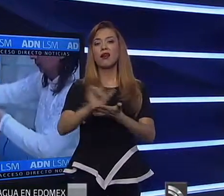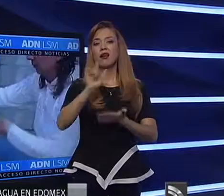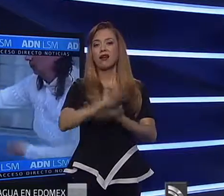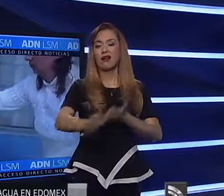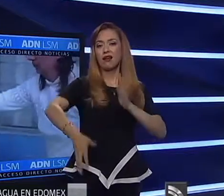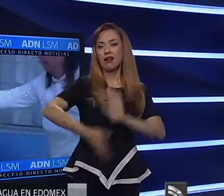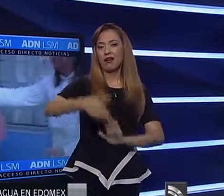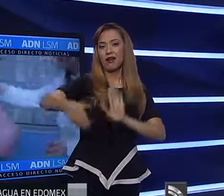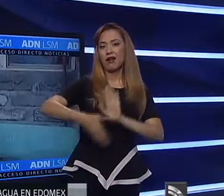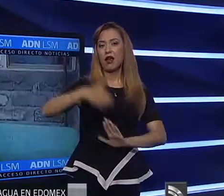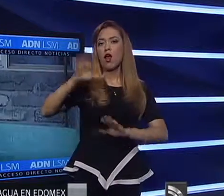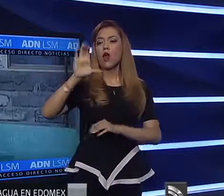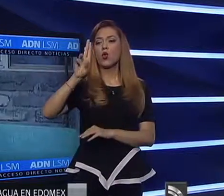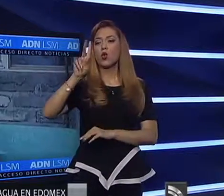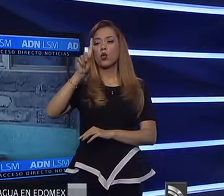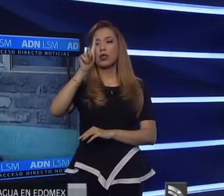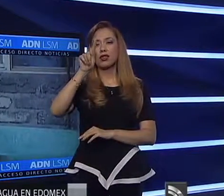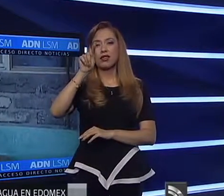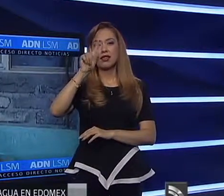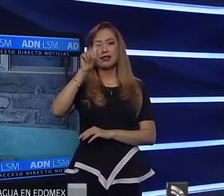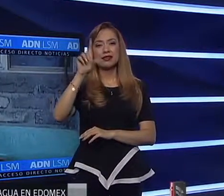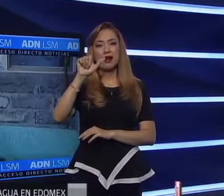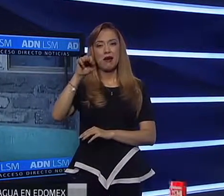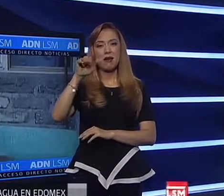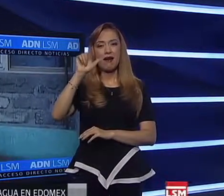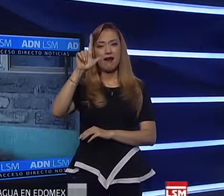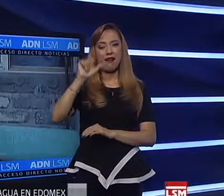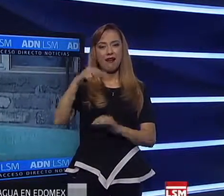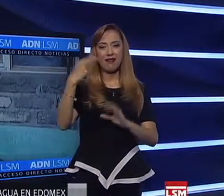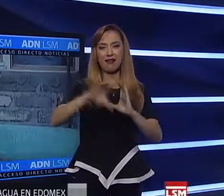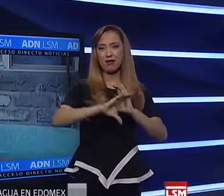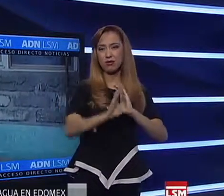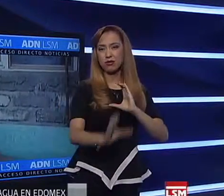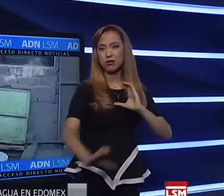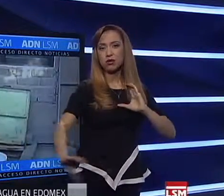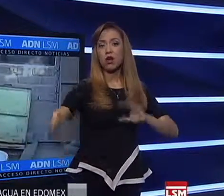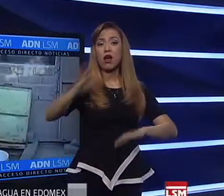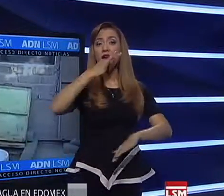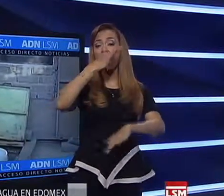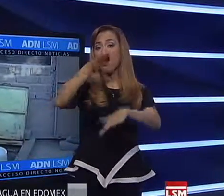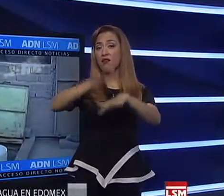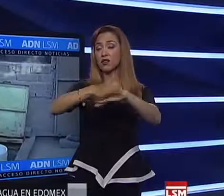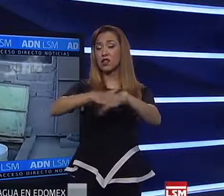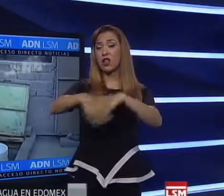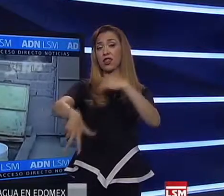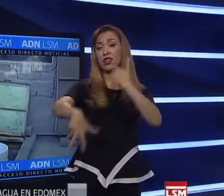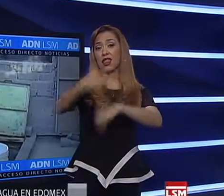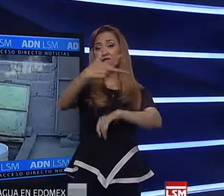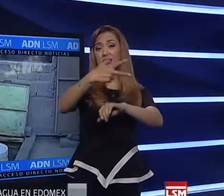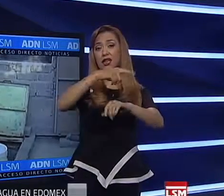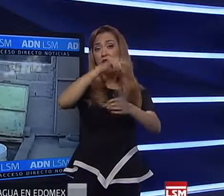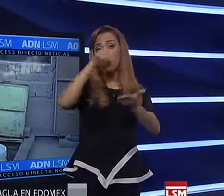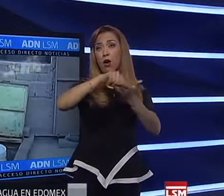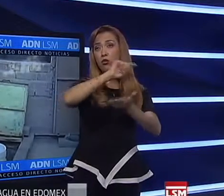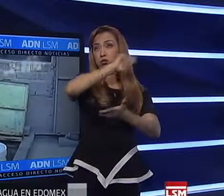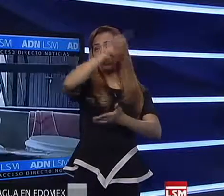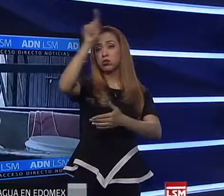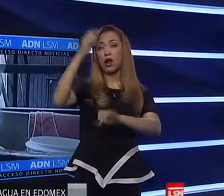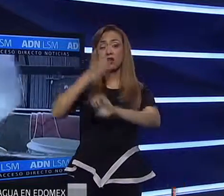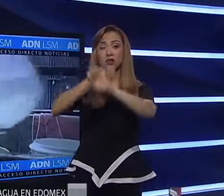sistema Cutzamala, lo que afectará a más de 1 millón de habitantes de 13 municipios del Estado de México. Los más afectados